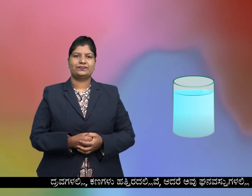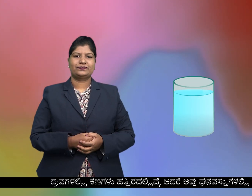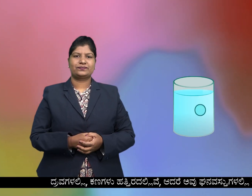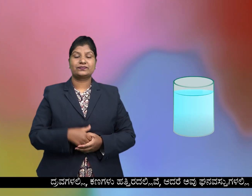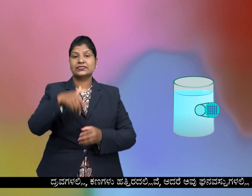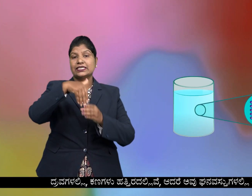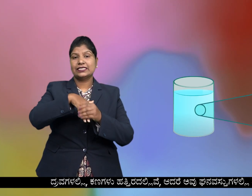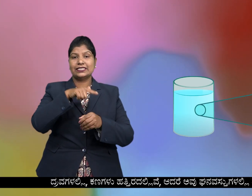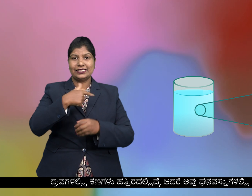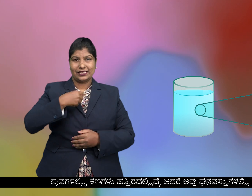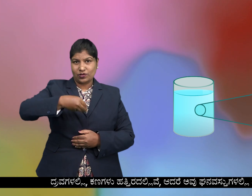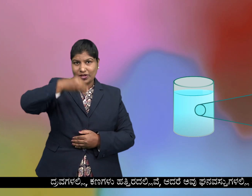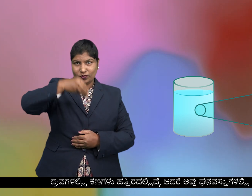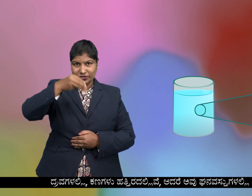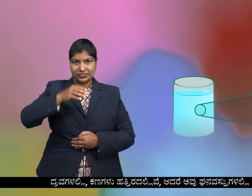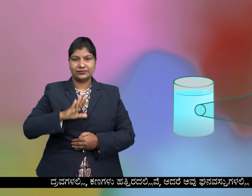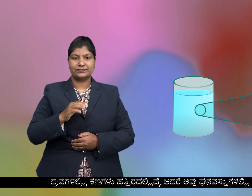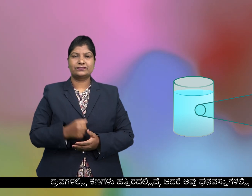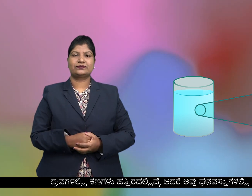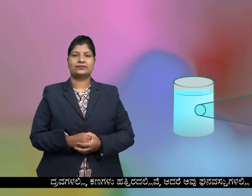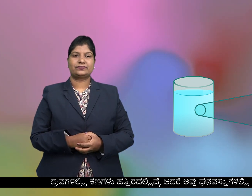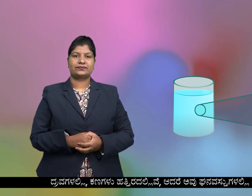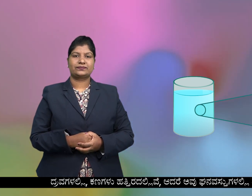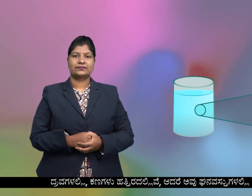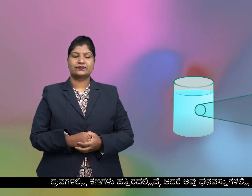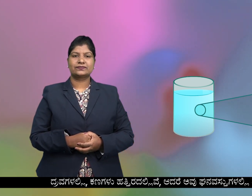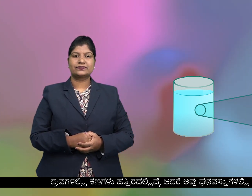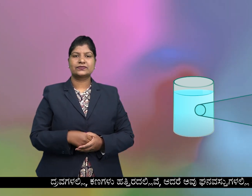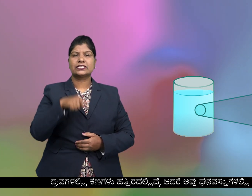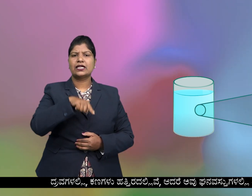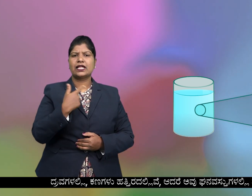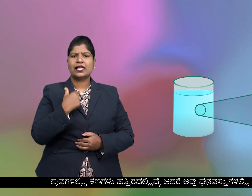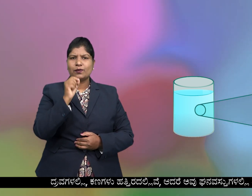ದ್ರವಗಳಲ್ಲಿ ಕಣಗಳು ಹತ್ತಿರದಲ್ಲಿವೆ, ಆದರೆ ಅವು ಘನವಸ್ತುಗಳಲ್ಲಿ ಹತ್ತಿರದಲ್ಲಿಲ್ಲ.